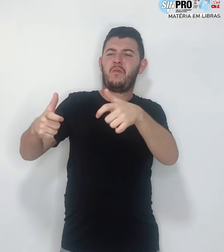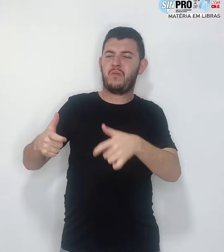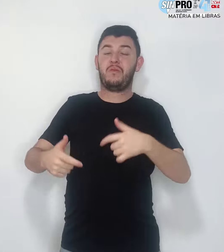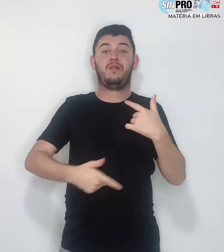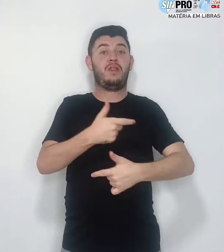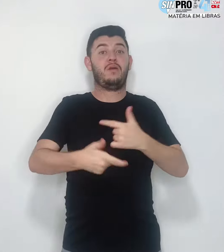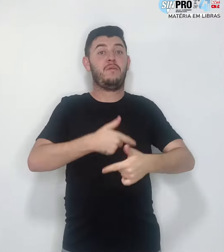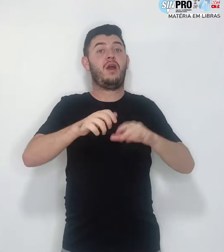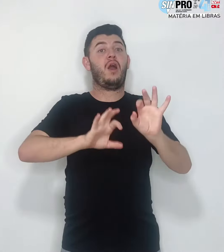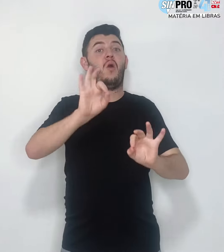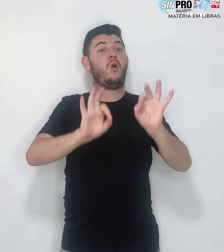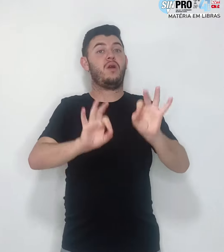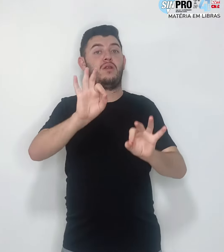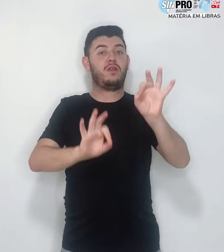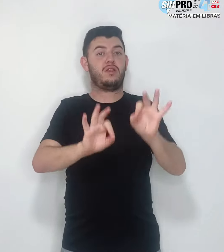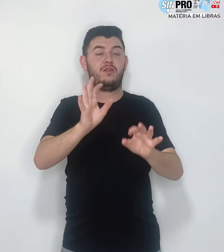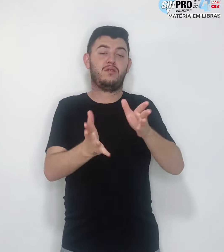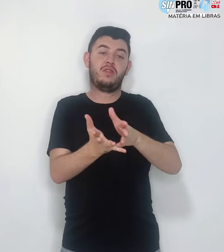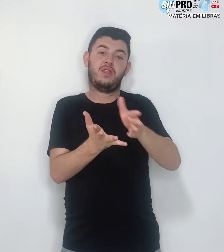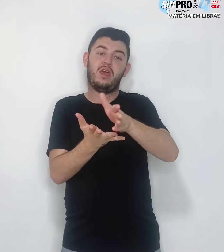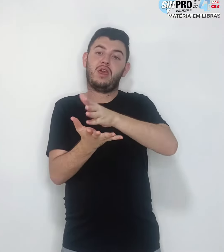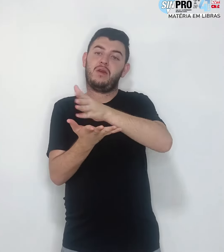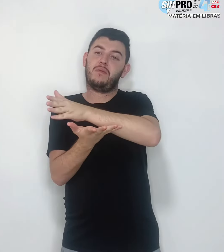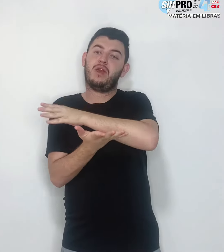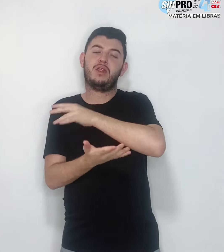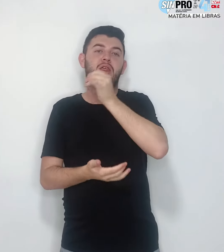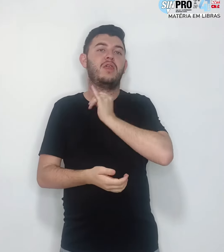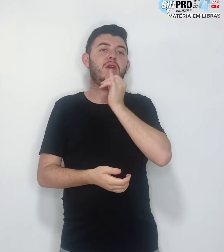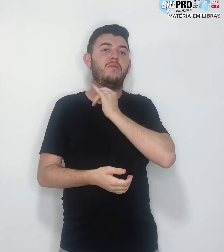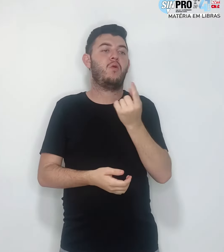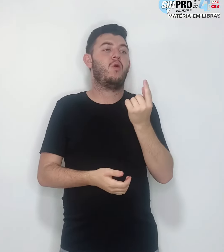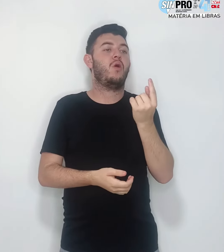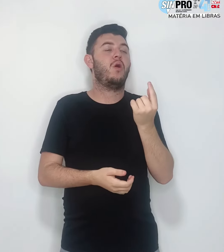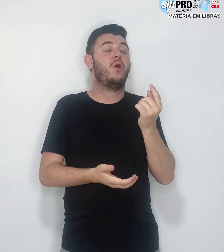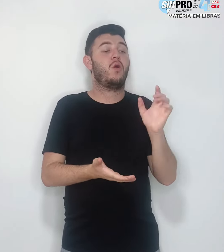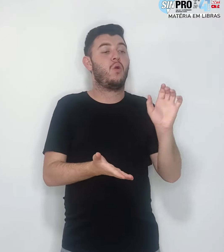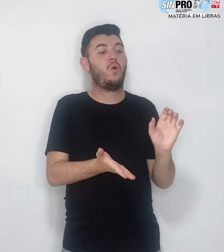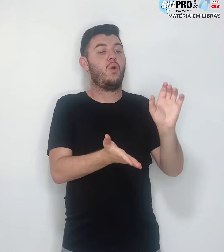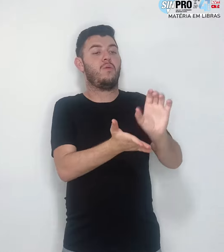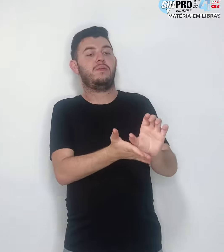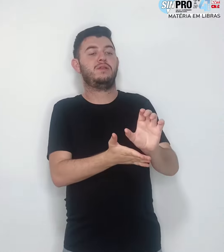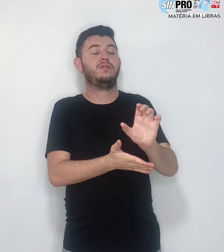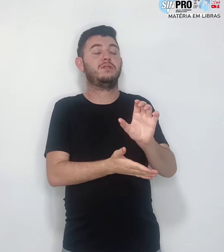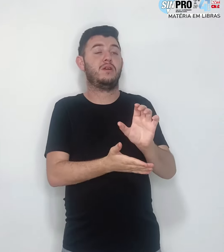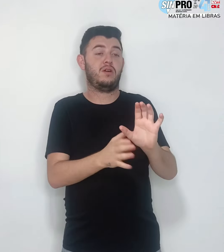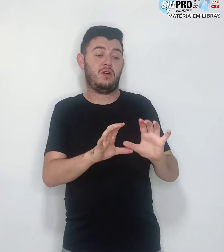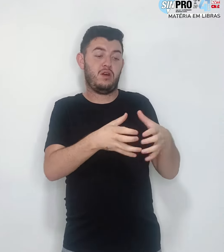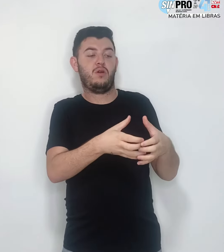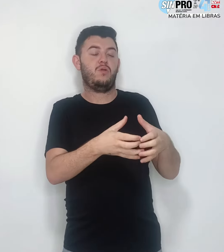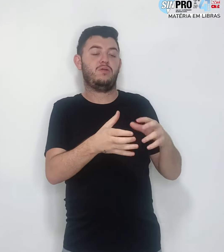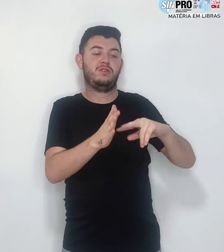a organização de todos os segmentos, Comissão Sindical, Grêmio Estudantil,